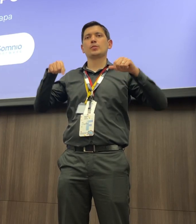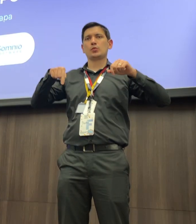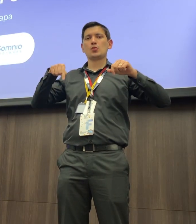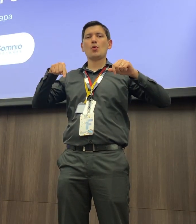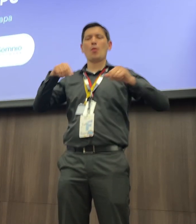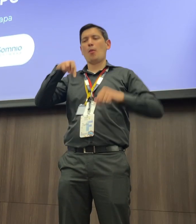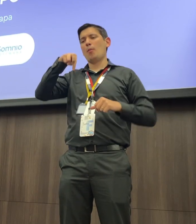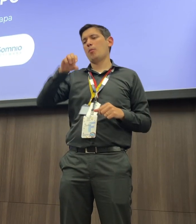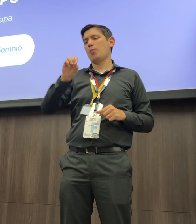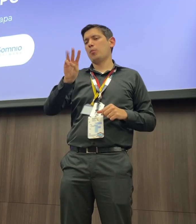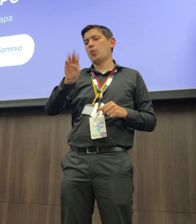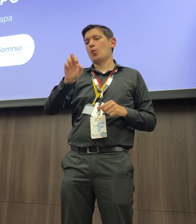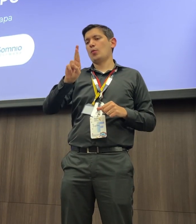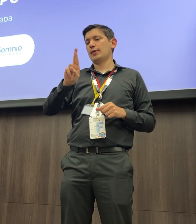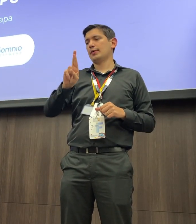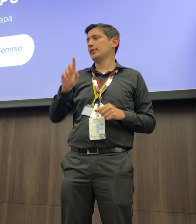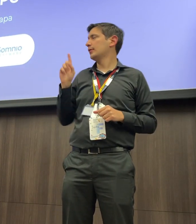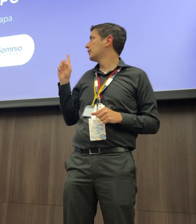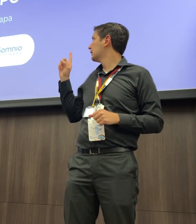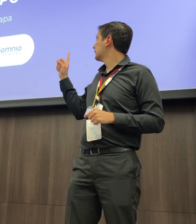Flutter apps with gRPC.